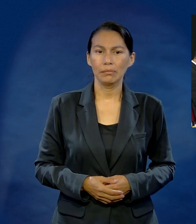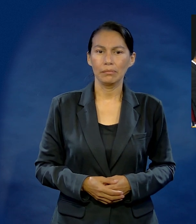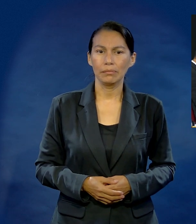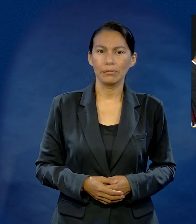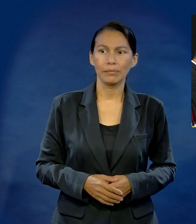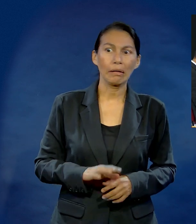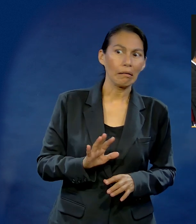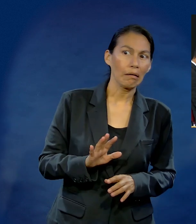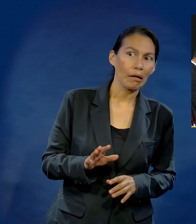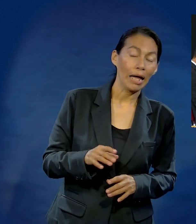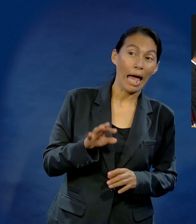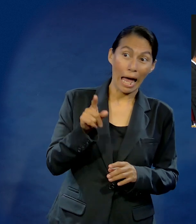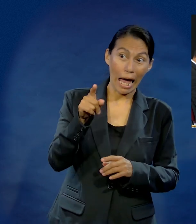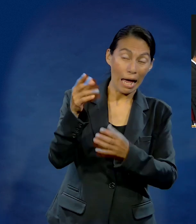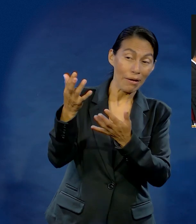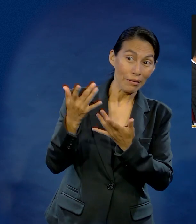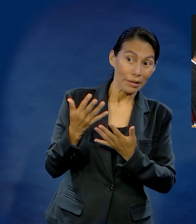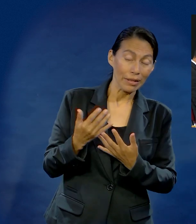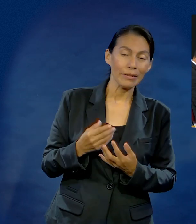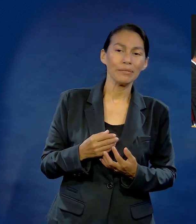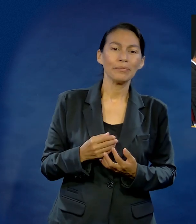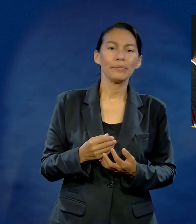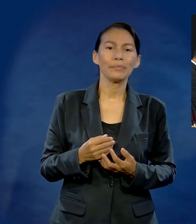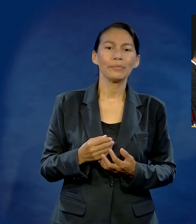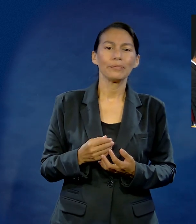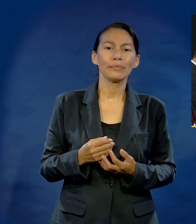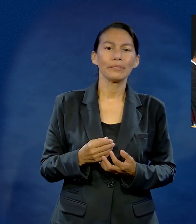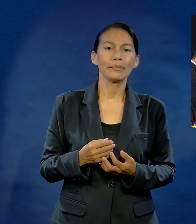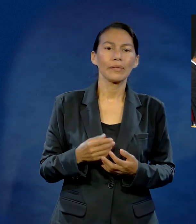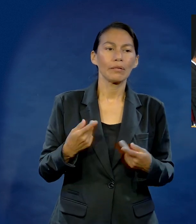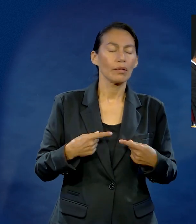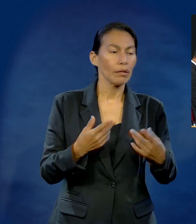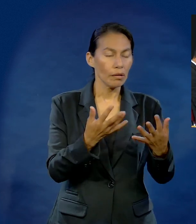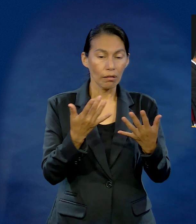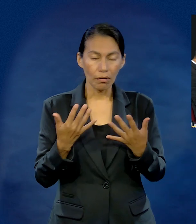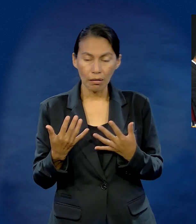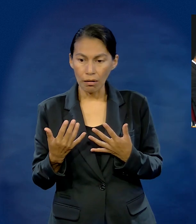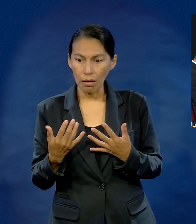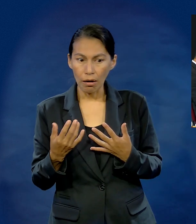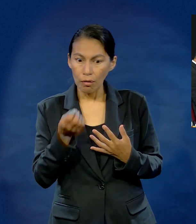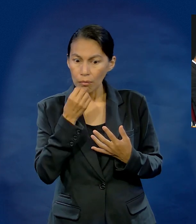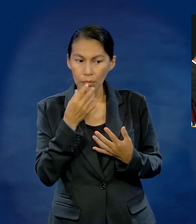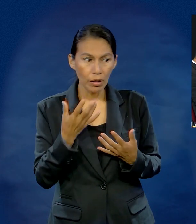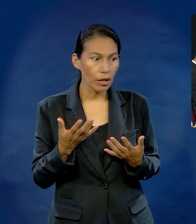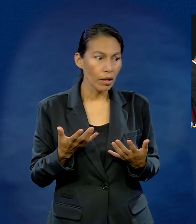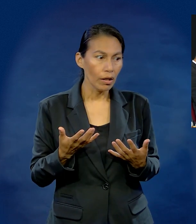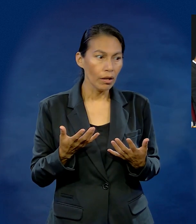traían indicaciones claras. ¿No nos vas a dar nada? No. Y ya se van.